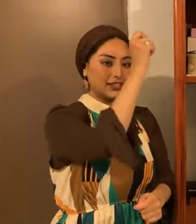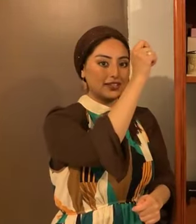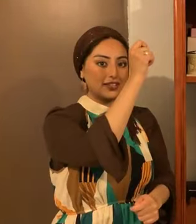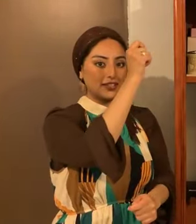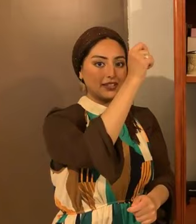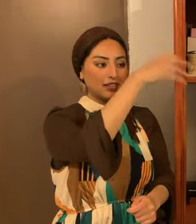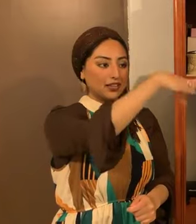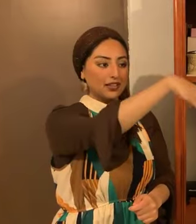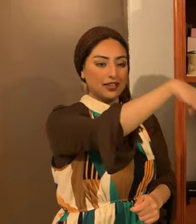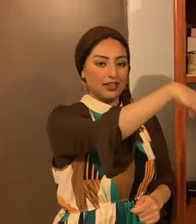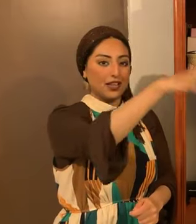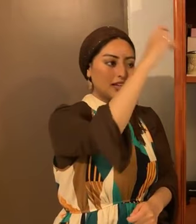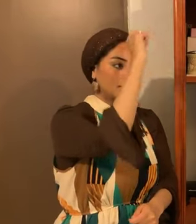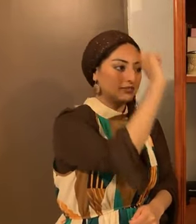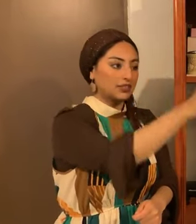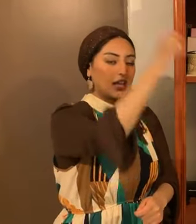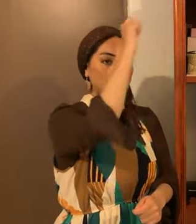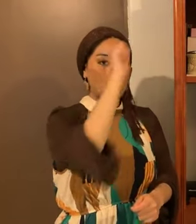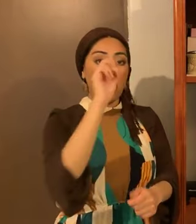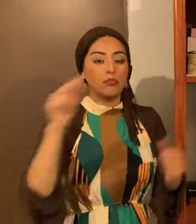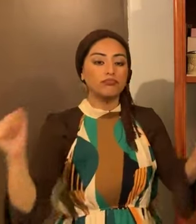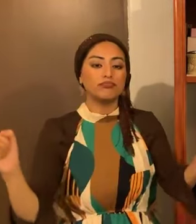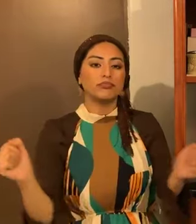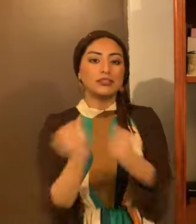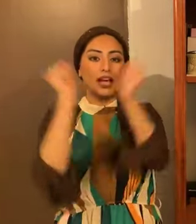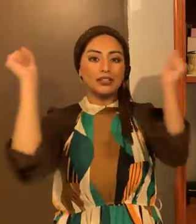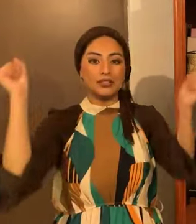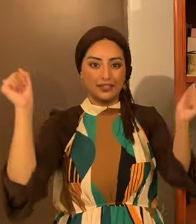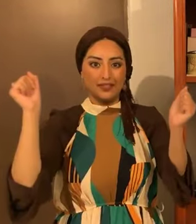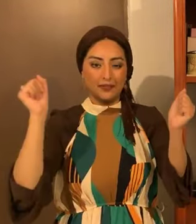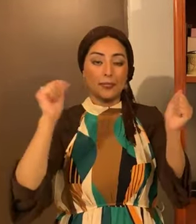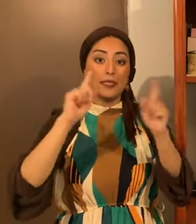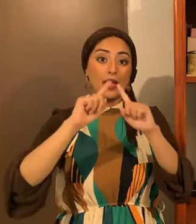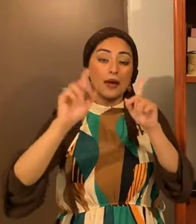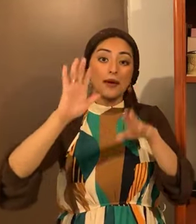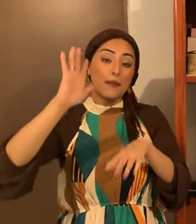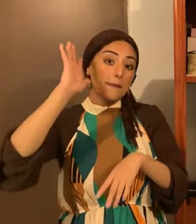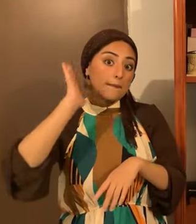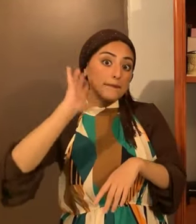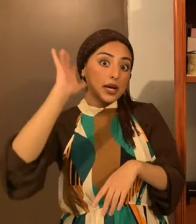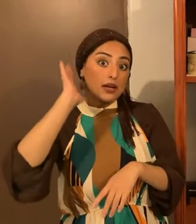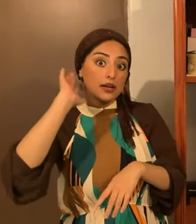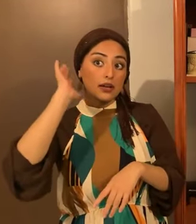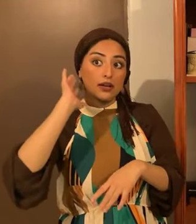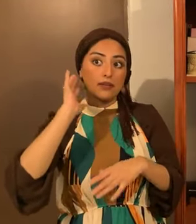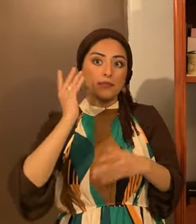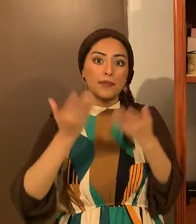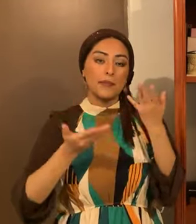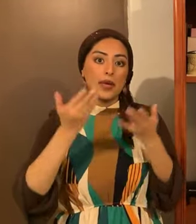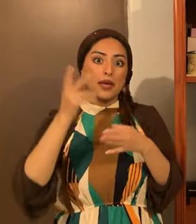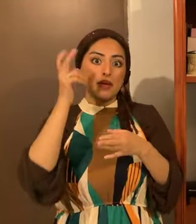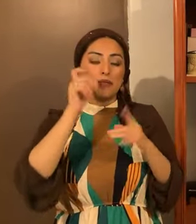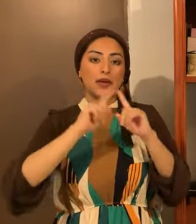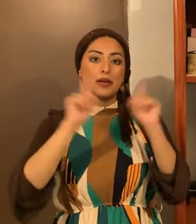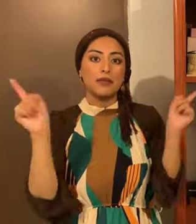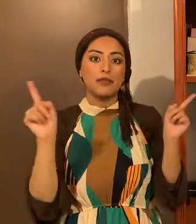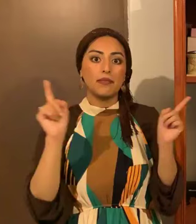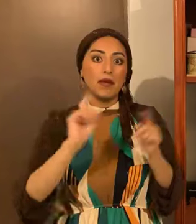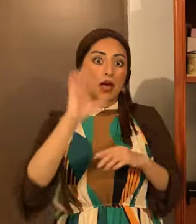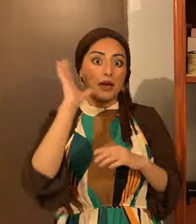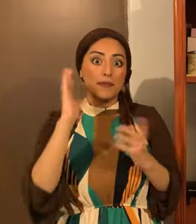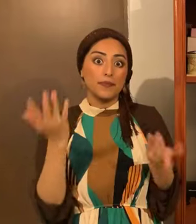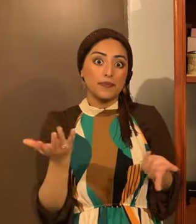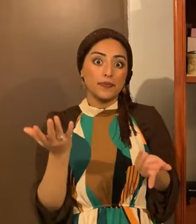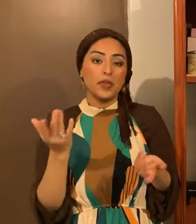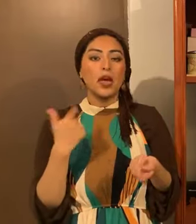al día de hoy sonarían así, o suenan así, ¿verdad? Sin embargo, en ese tiempo es muy probable que tuvieran otro sonido, pero para que